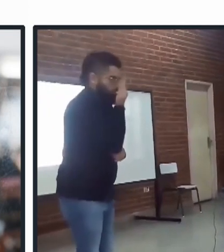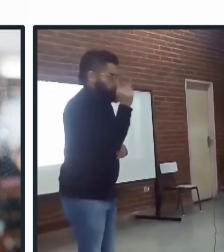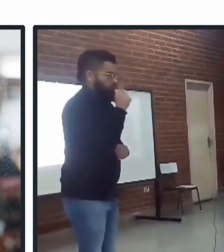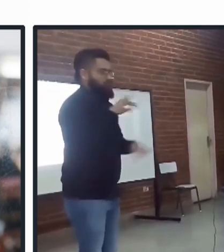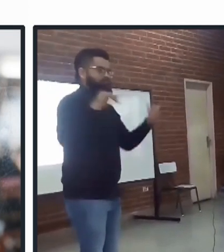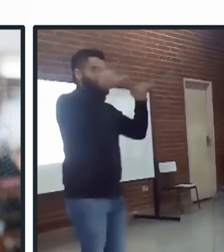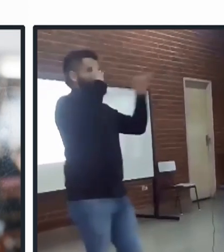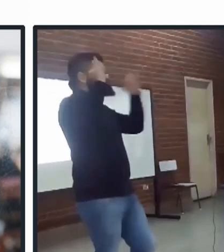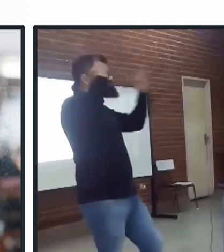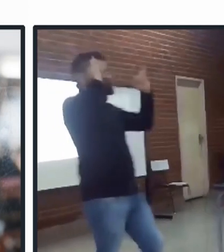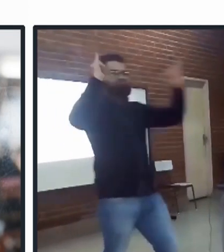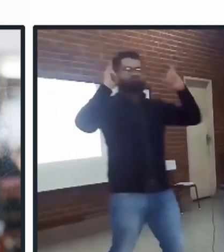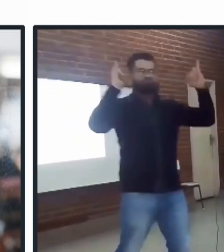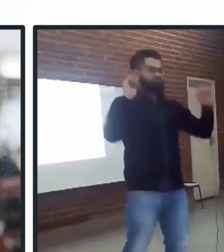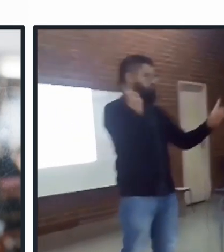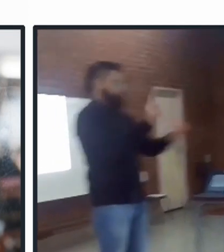pudieran